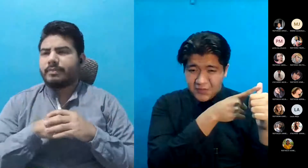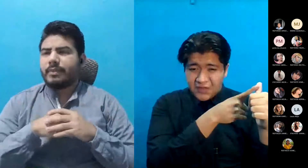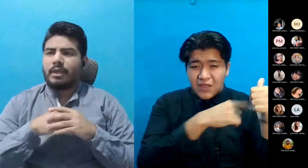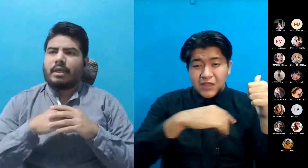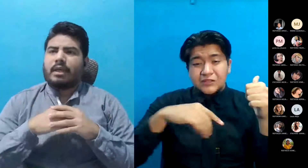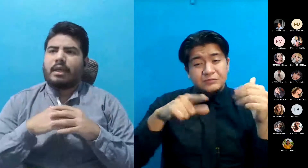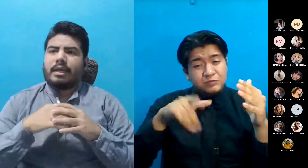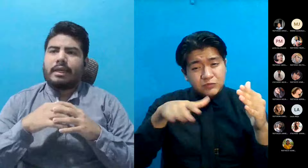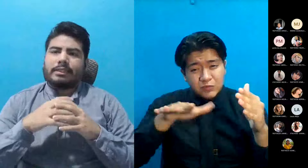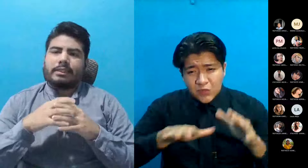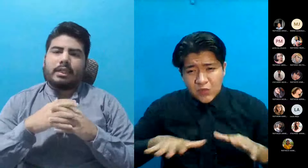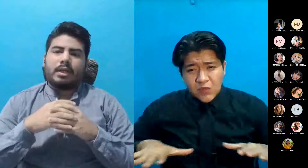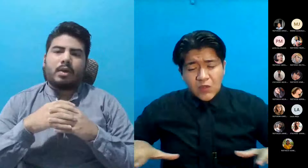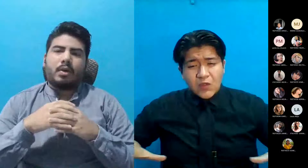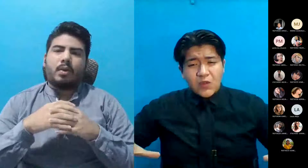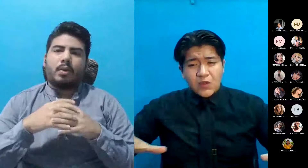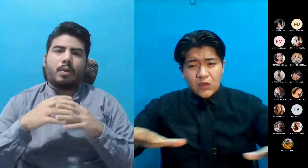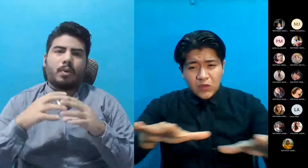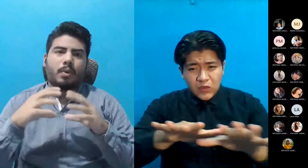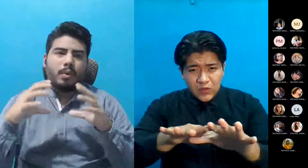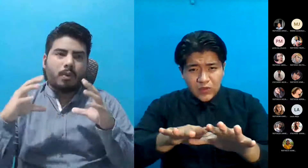sorda es